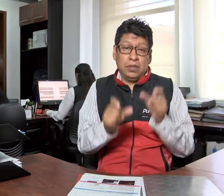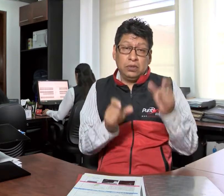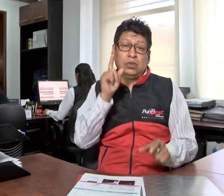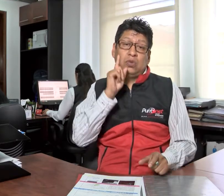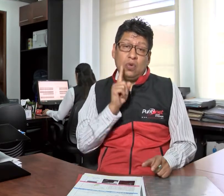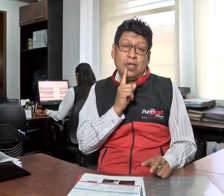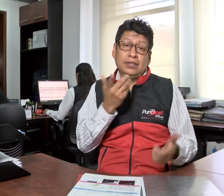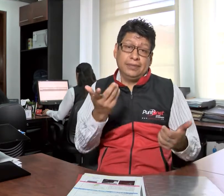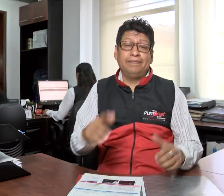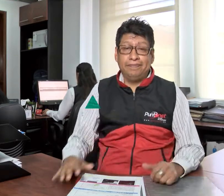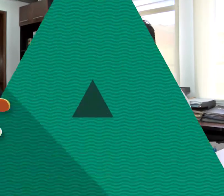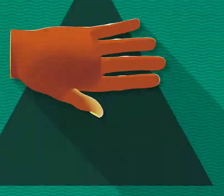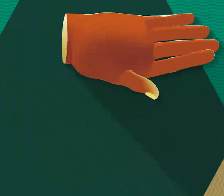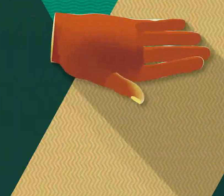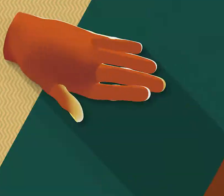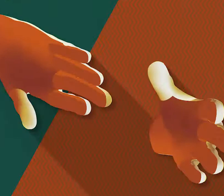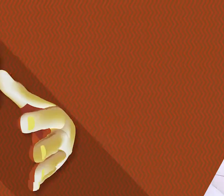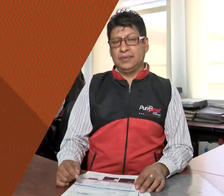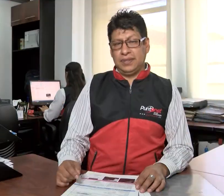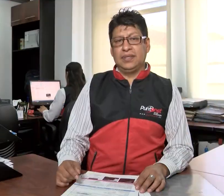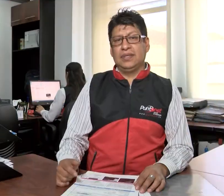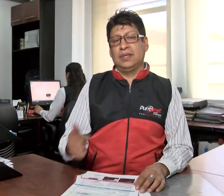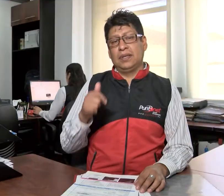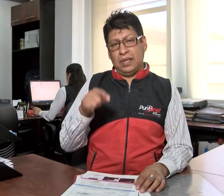nosotros las personas son más